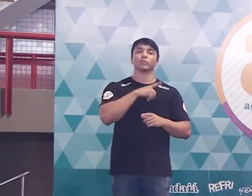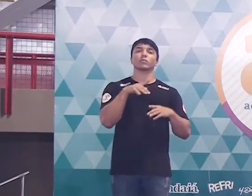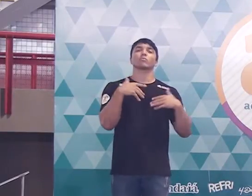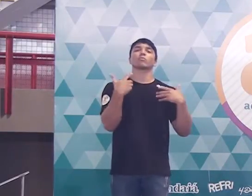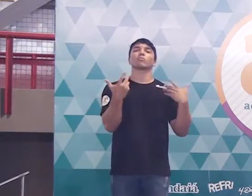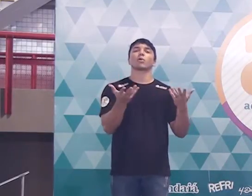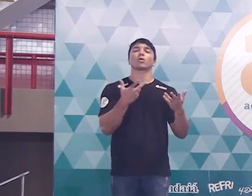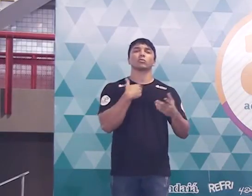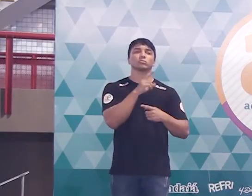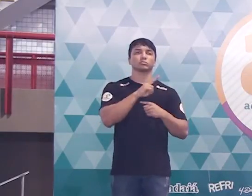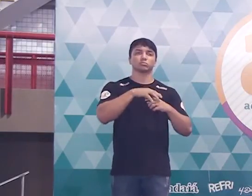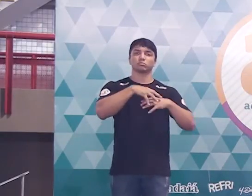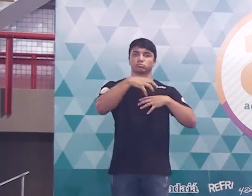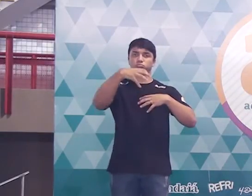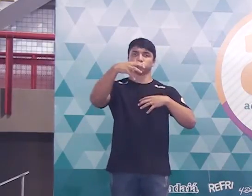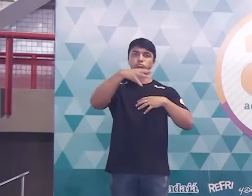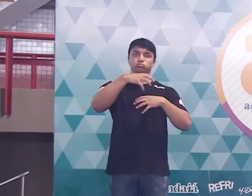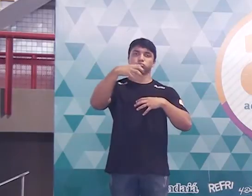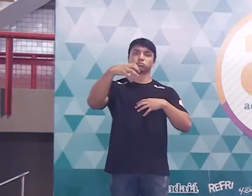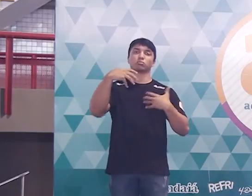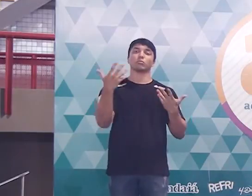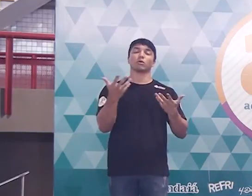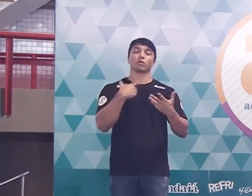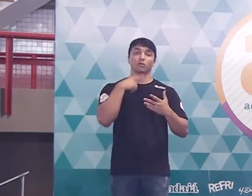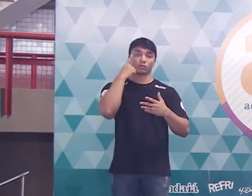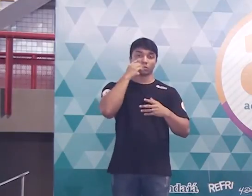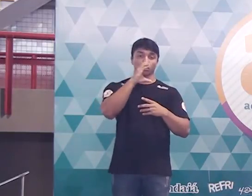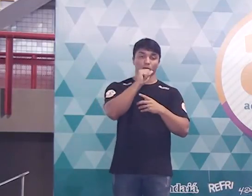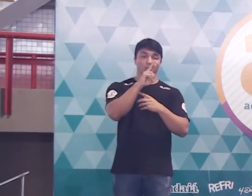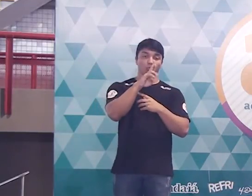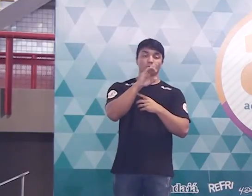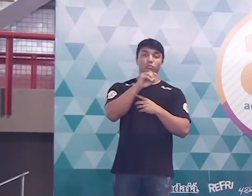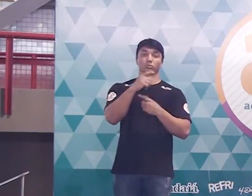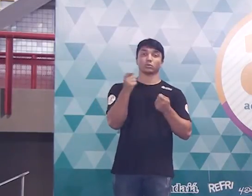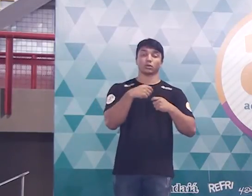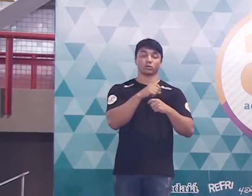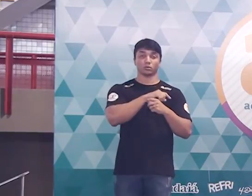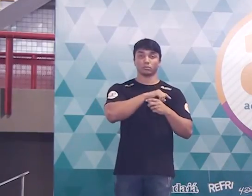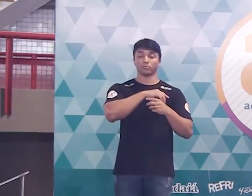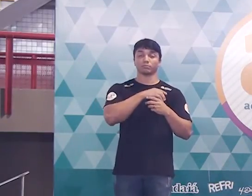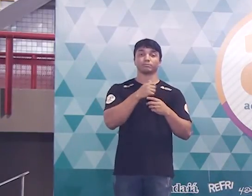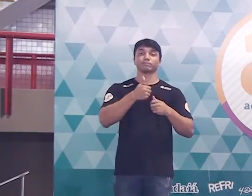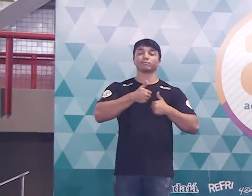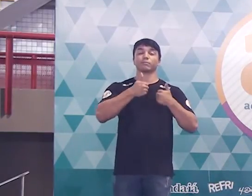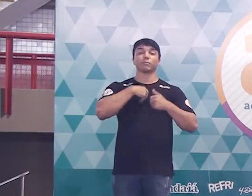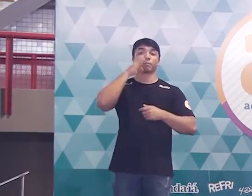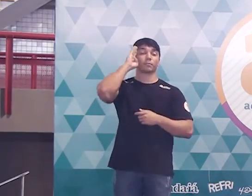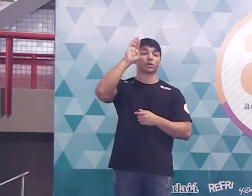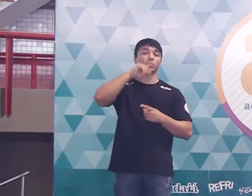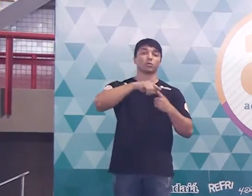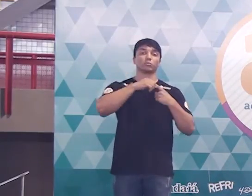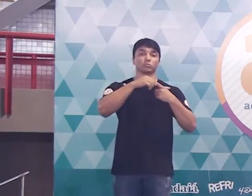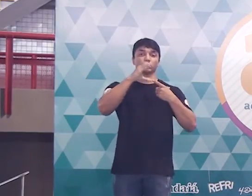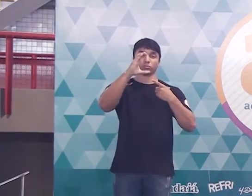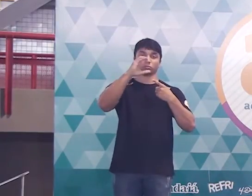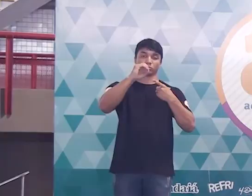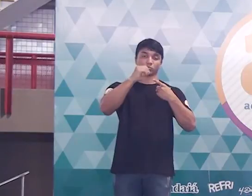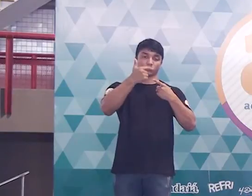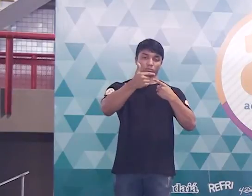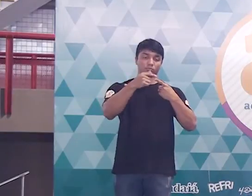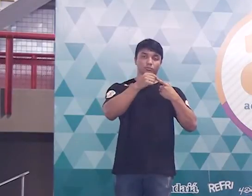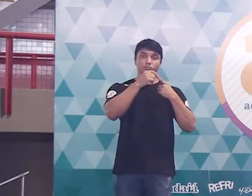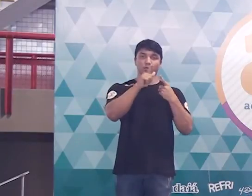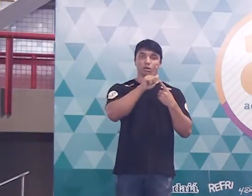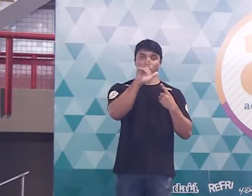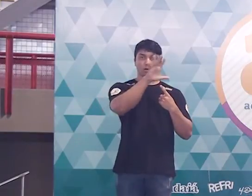esses mecanismos que liberam carbono? O carbono ele pode ser liberado para a atmosfera principalmente na forma de CO2, que